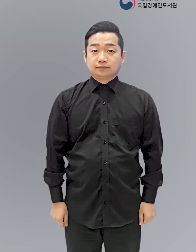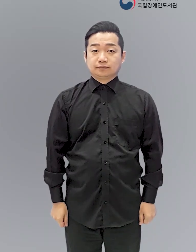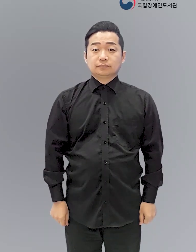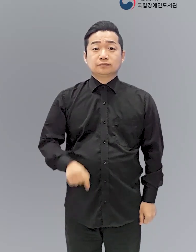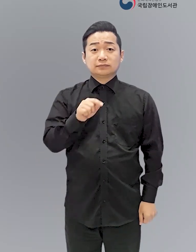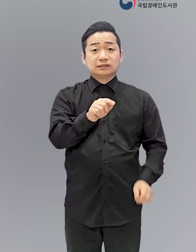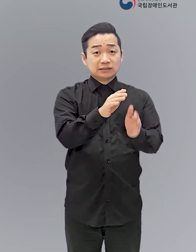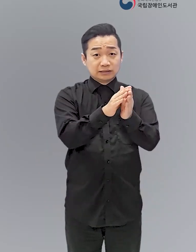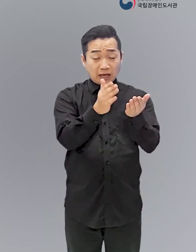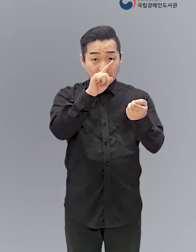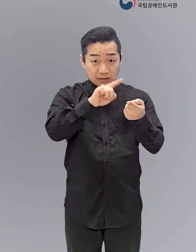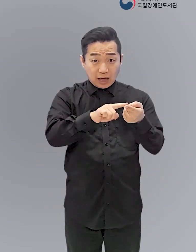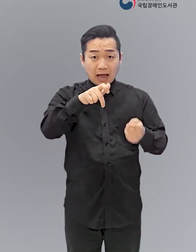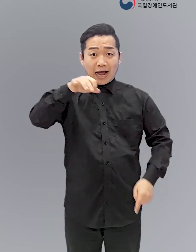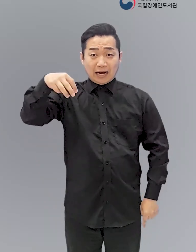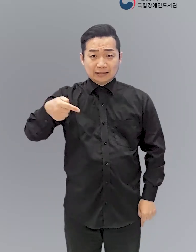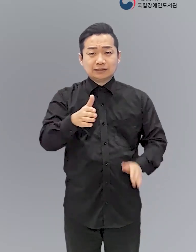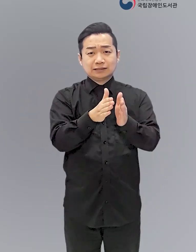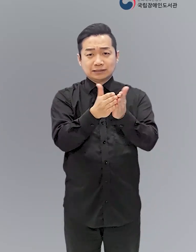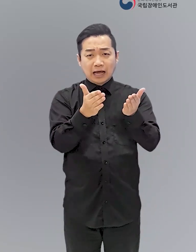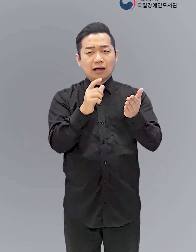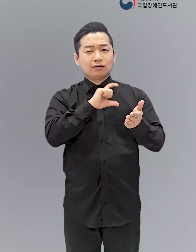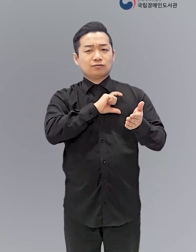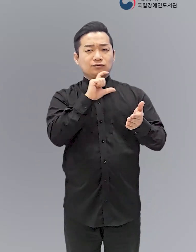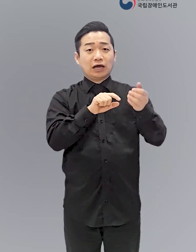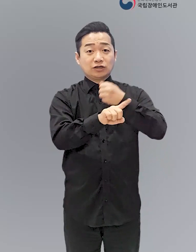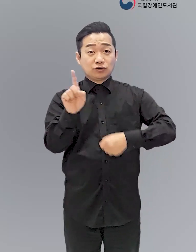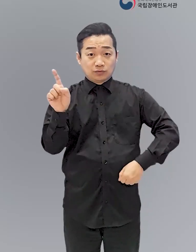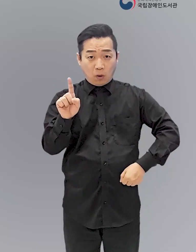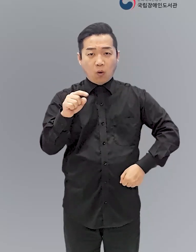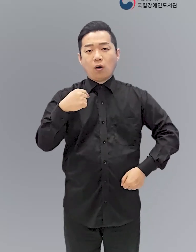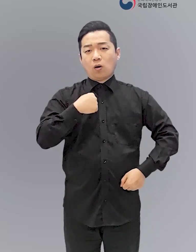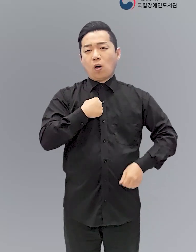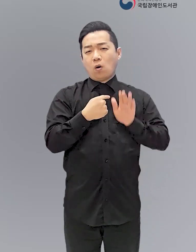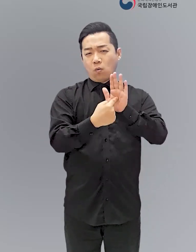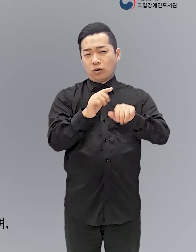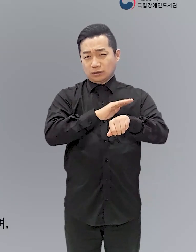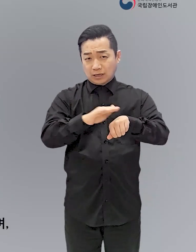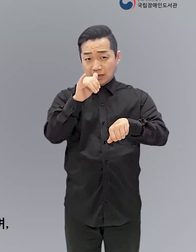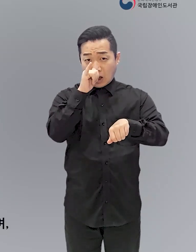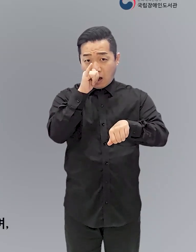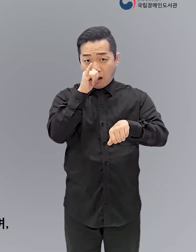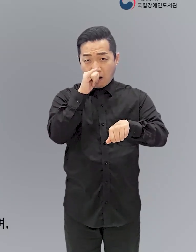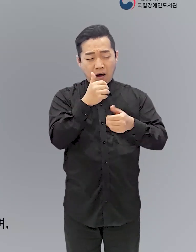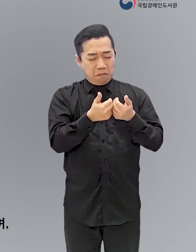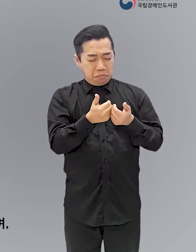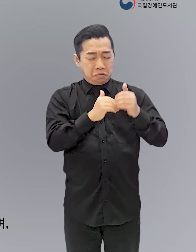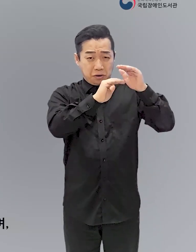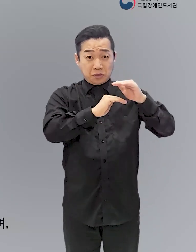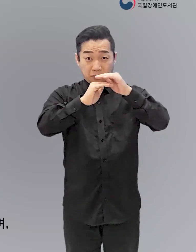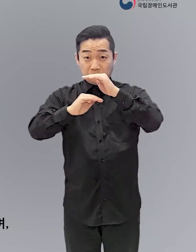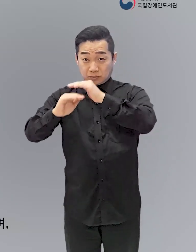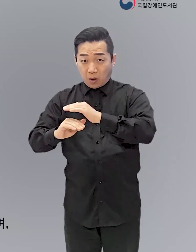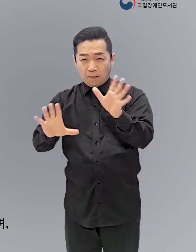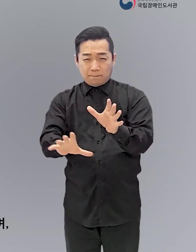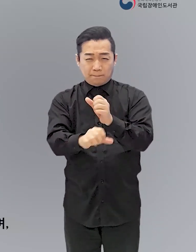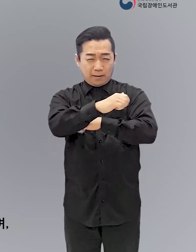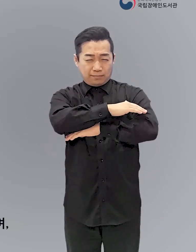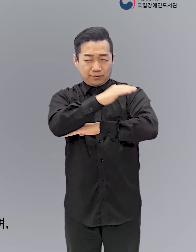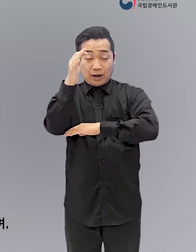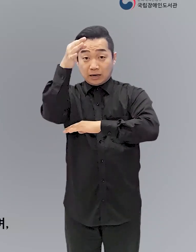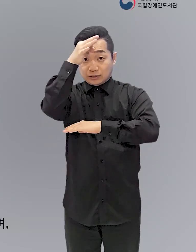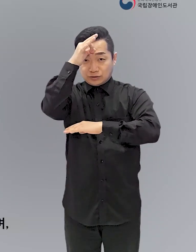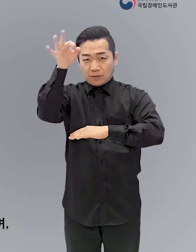이 책을 두고 카레르의 책이라고 할 수 있는 이유는 극단적인 자기 노출에 있다. 이질적인 소재에서 내러티브를